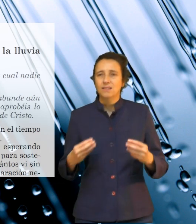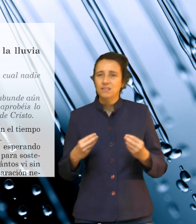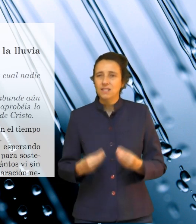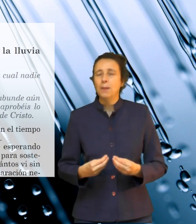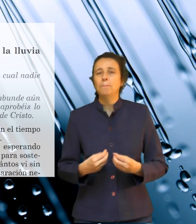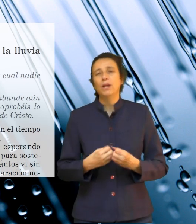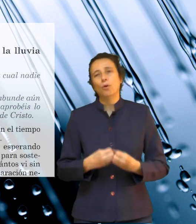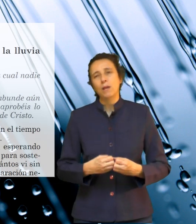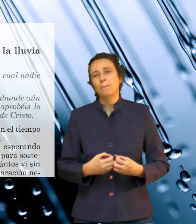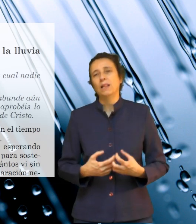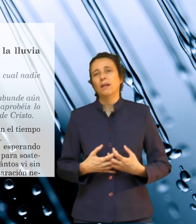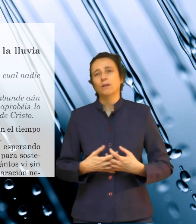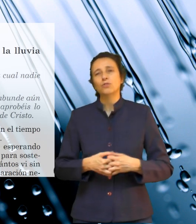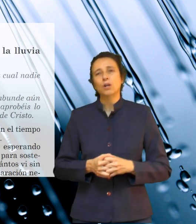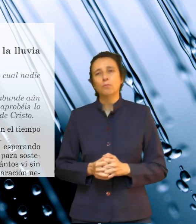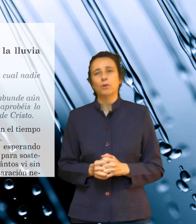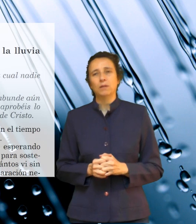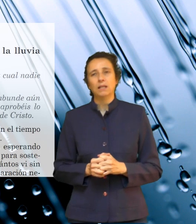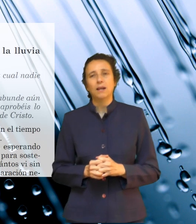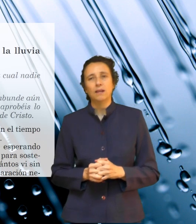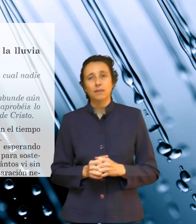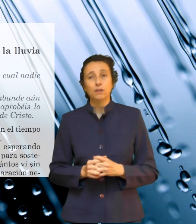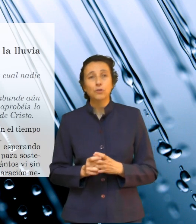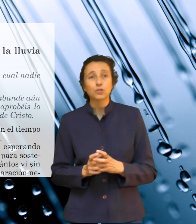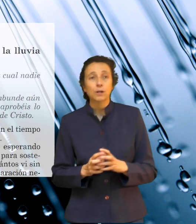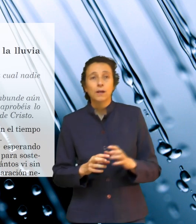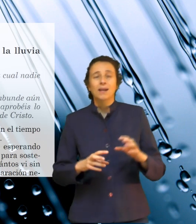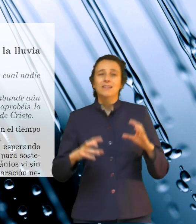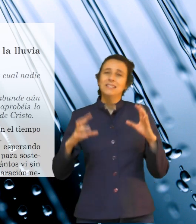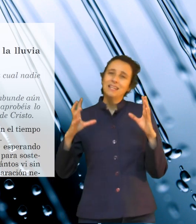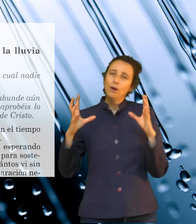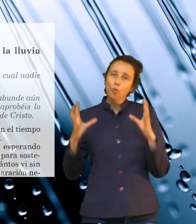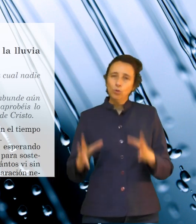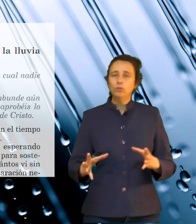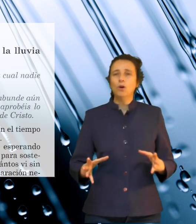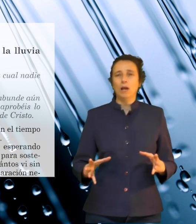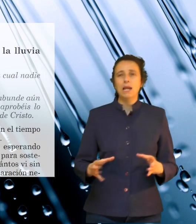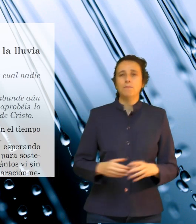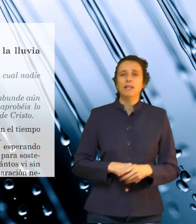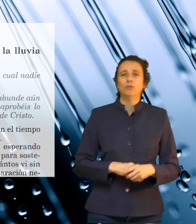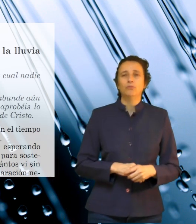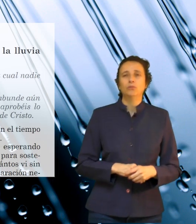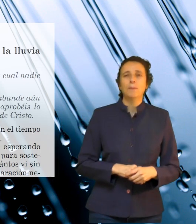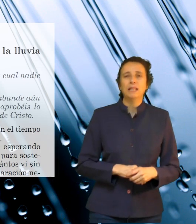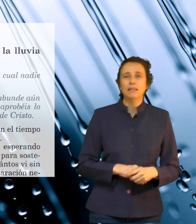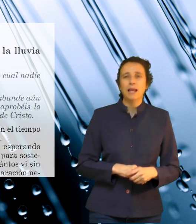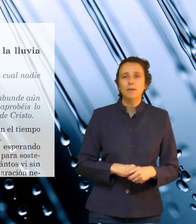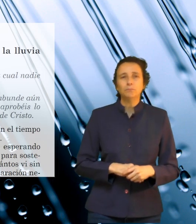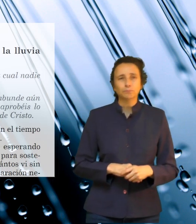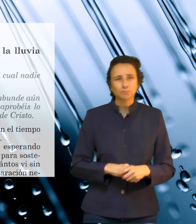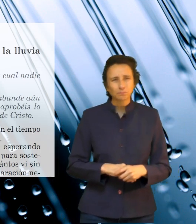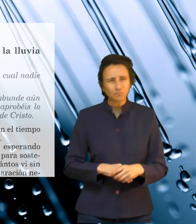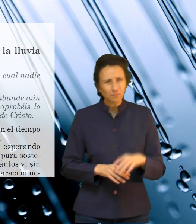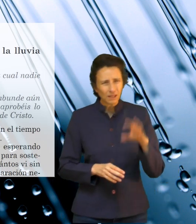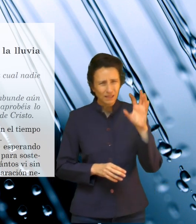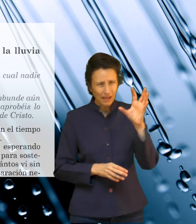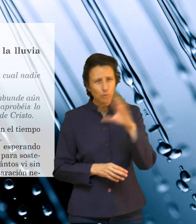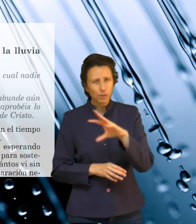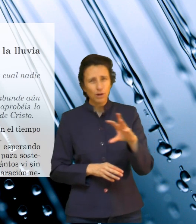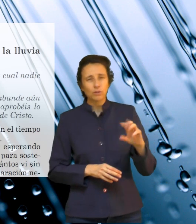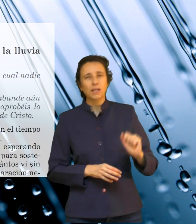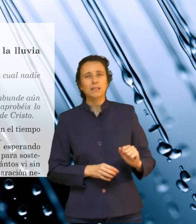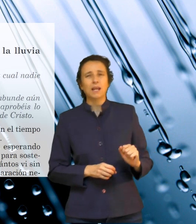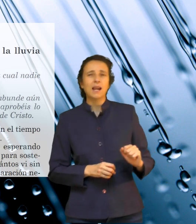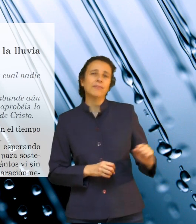paz, siempre, obviamente, que no se comprometa a la ley de Dios. Segundo elemento fundamental,